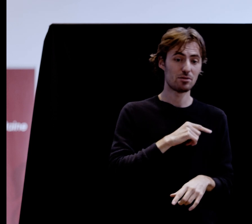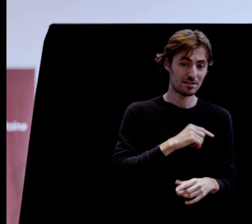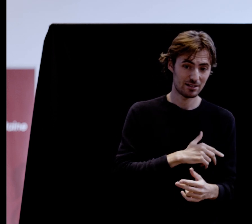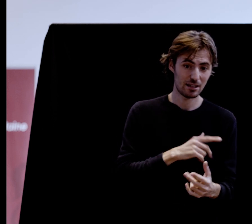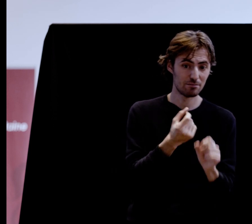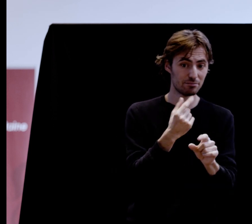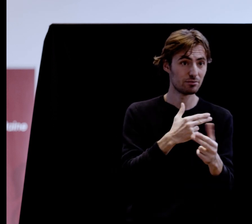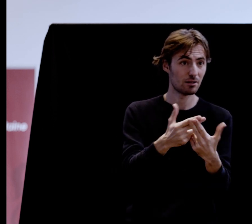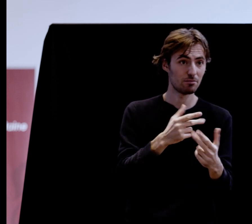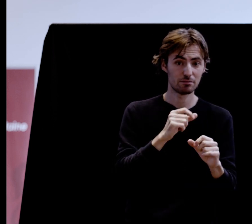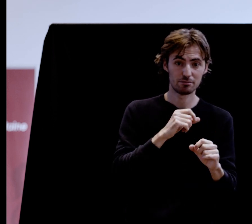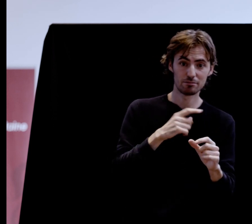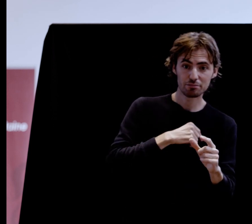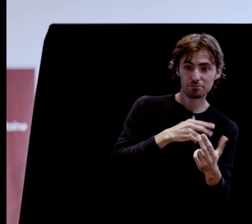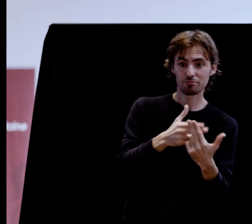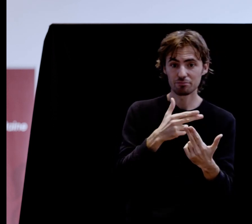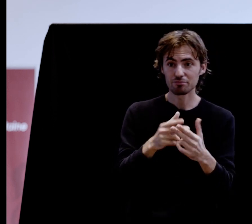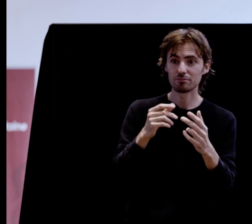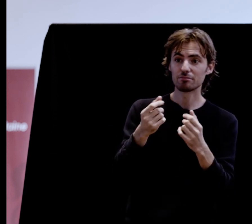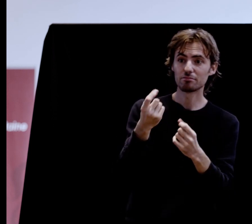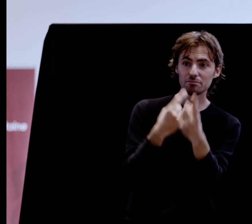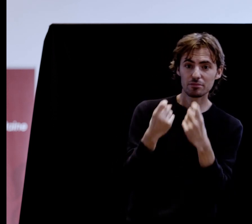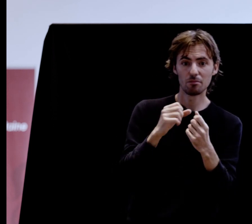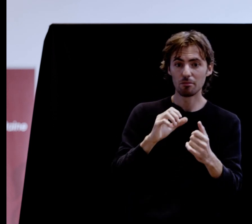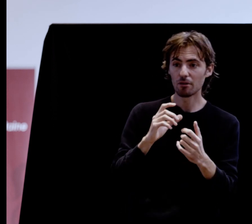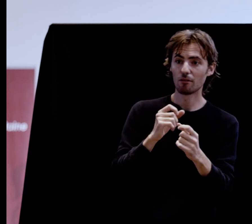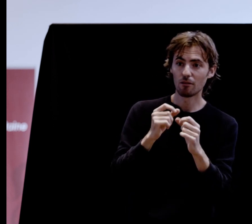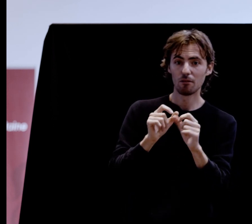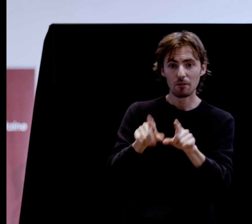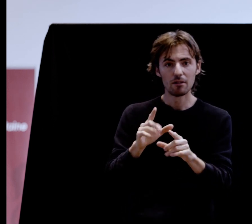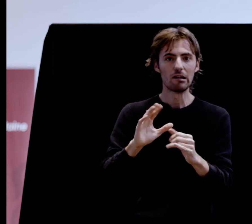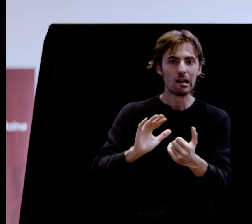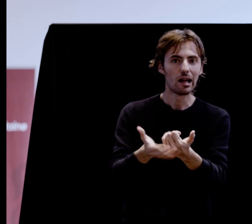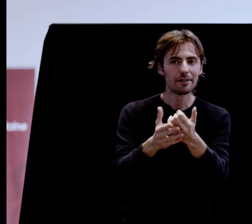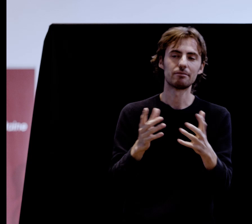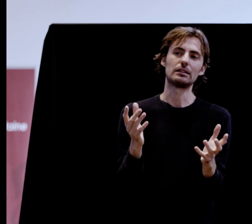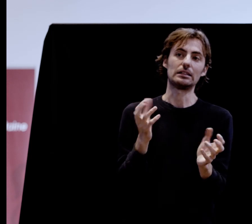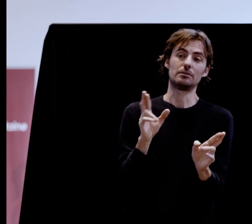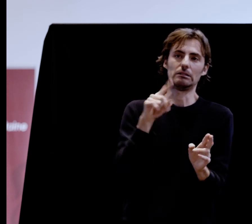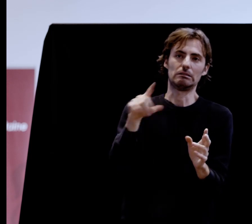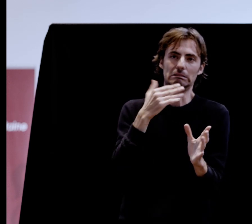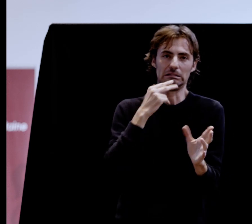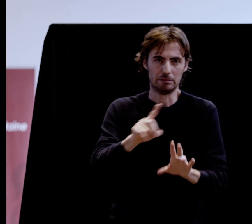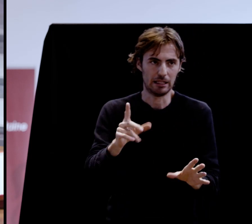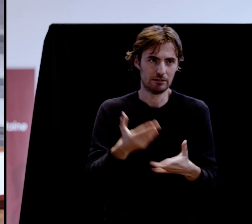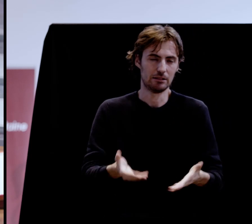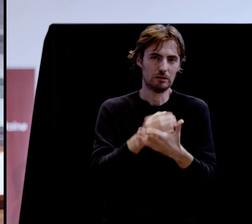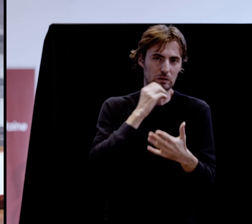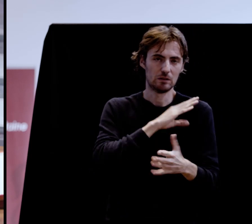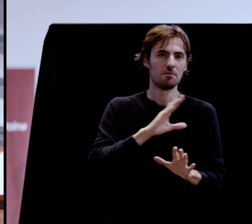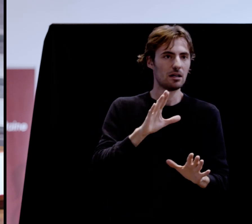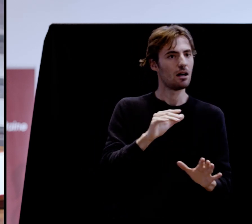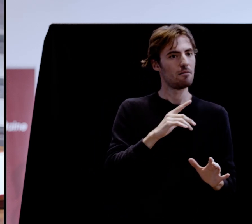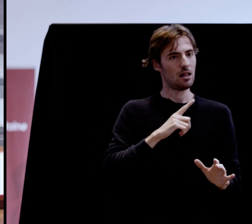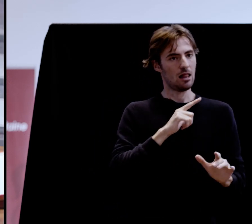directement sur le chat pour aider et qui peuvent envoyer de l'aide. Bon, je ne souhaite à personne de devoir faire appel à ce chat en situation d'urgence, mais il a le